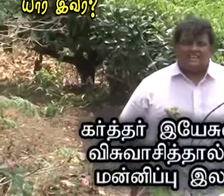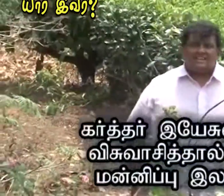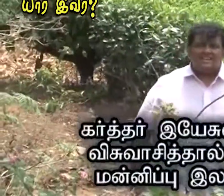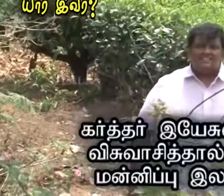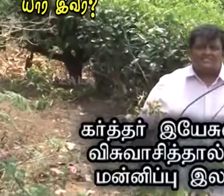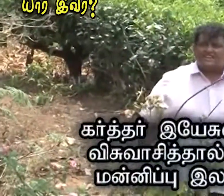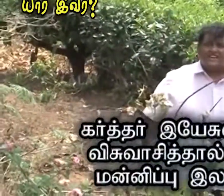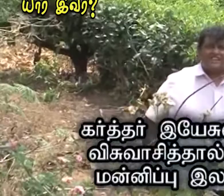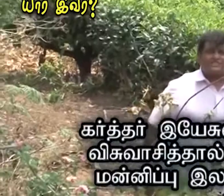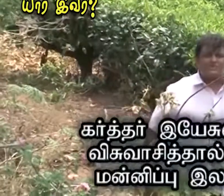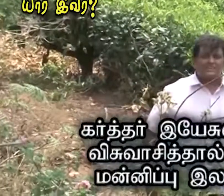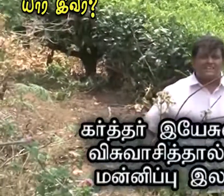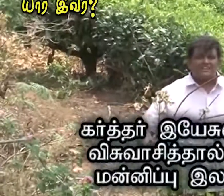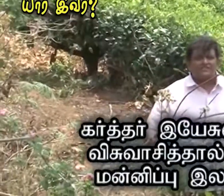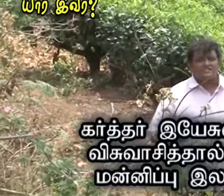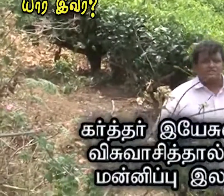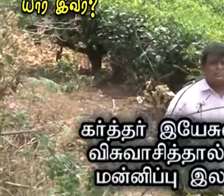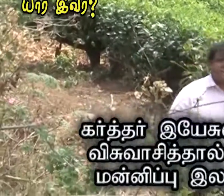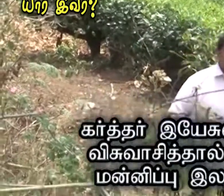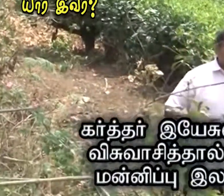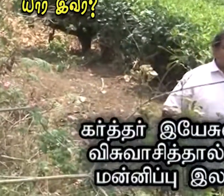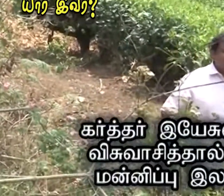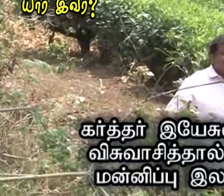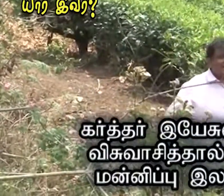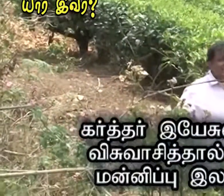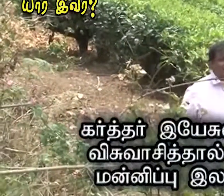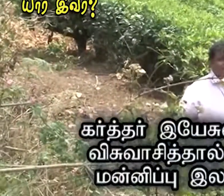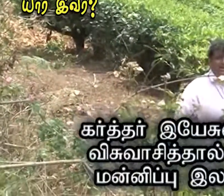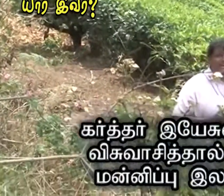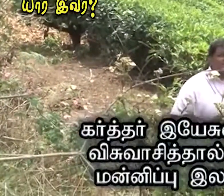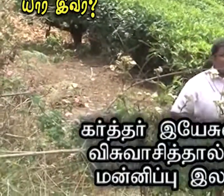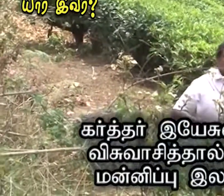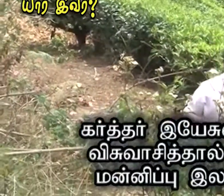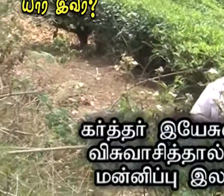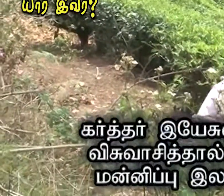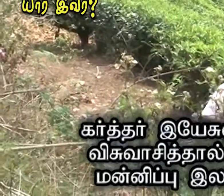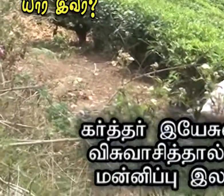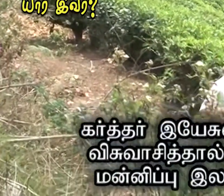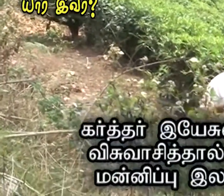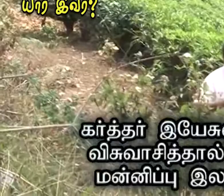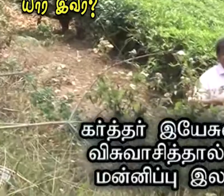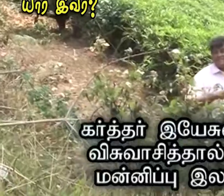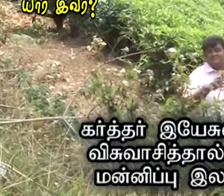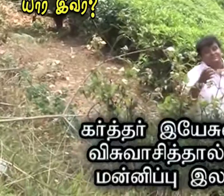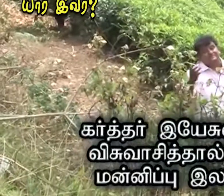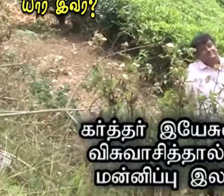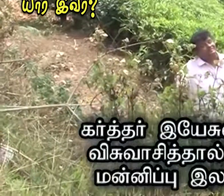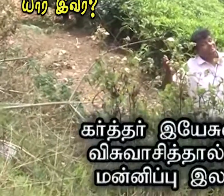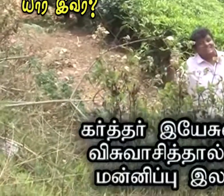தேவன், கர்த்தர் இயேசுவை நீ விசுவாசித்தால் பாவமன்னிப்பு